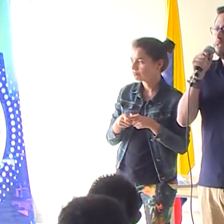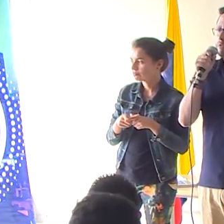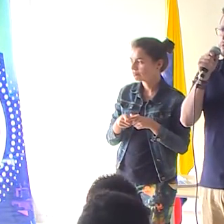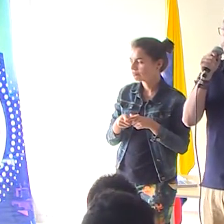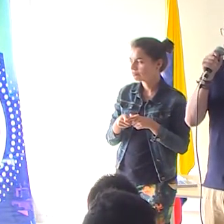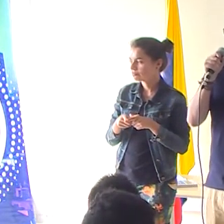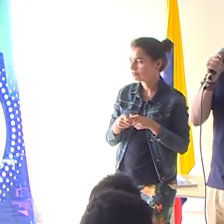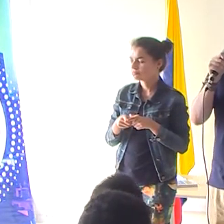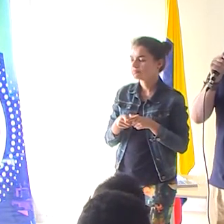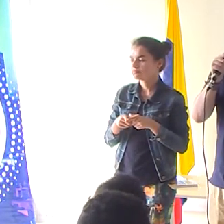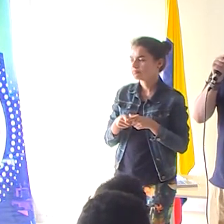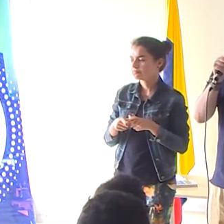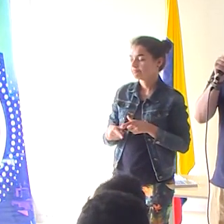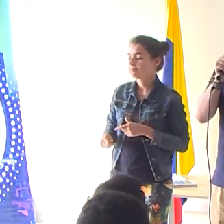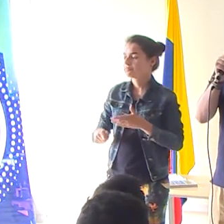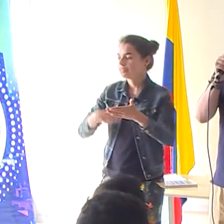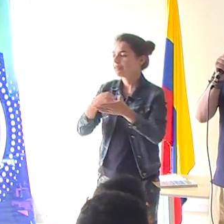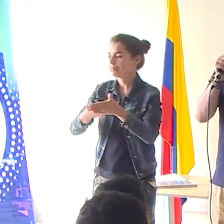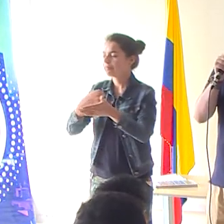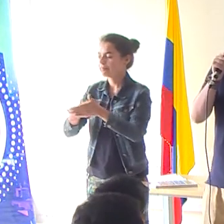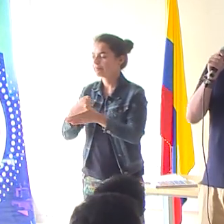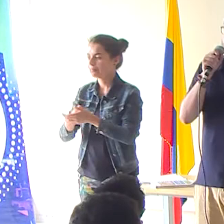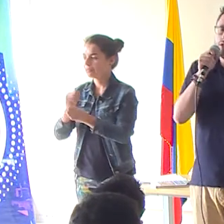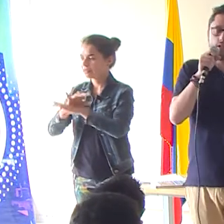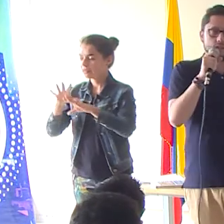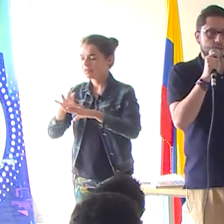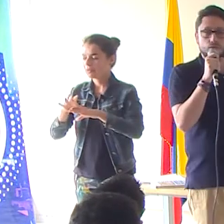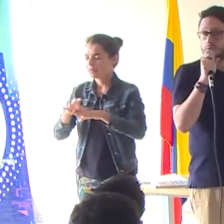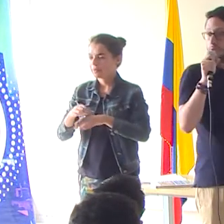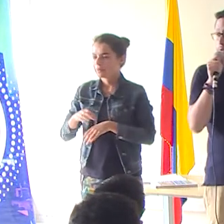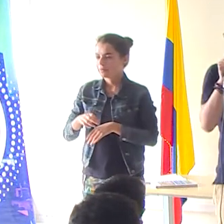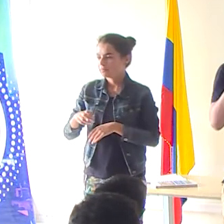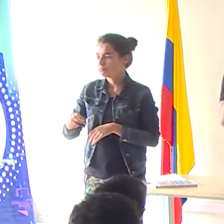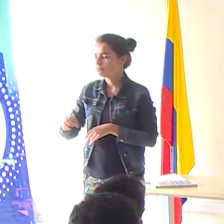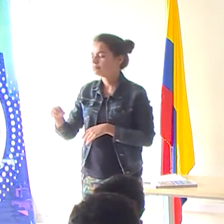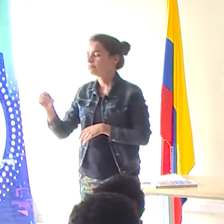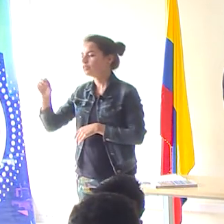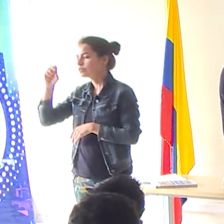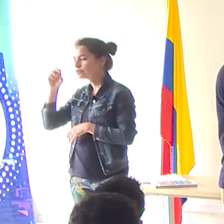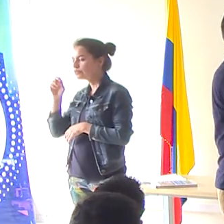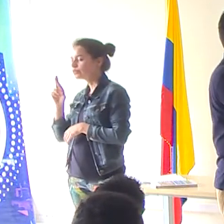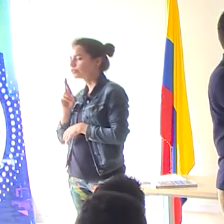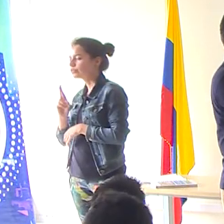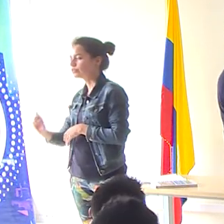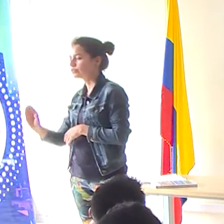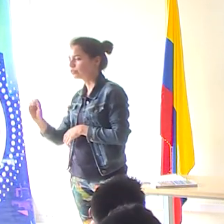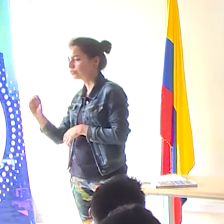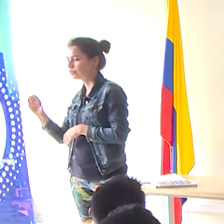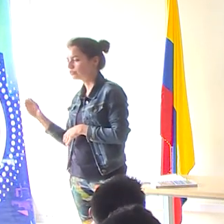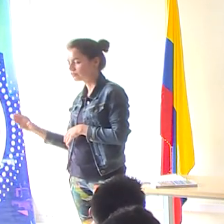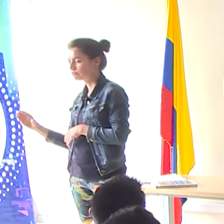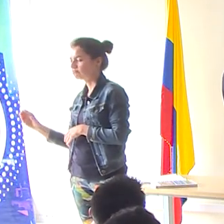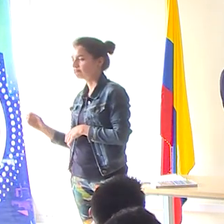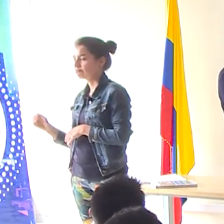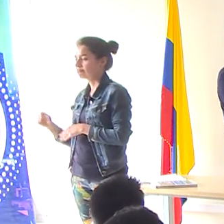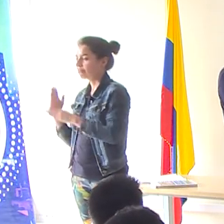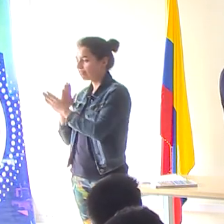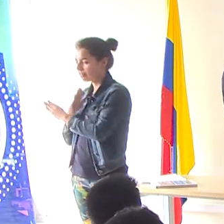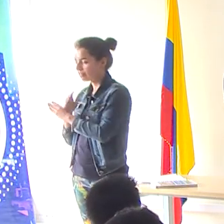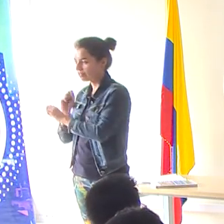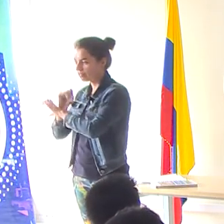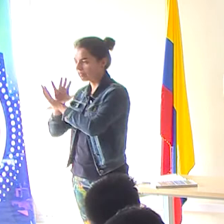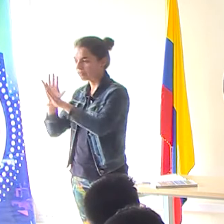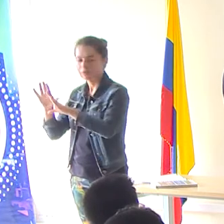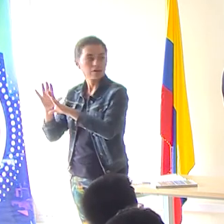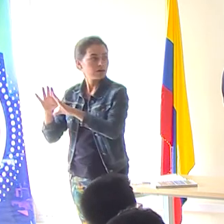coste que estamos asumiendo y si es estar más hacia occidente a sur pues va a causar más inconvenientes estos tienen una vida